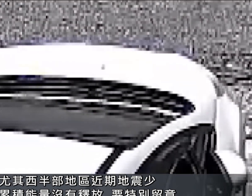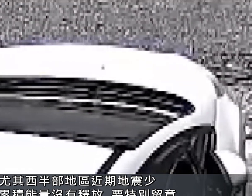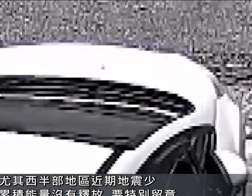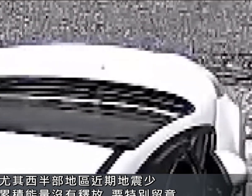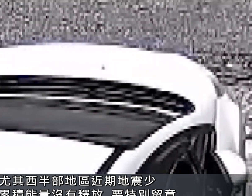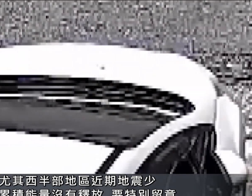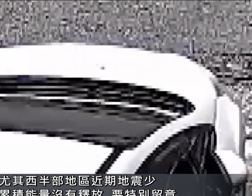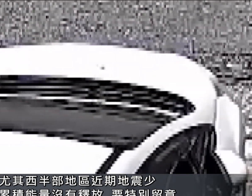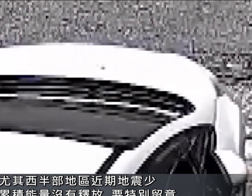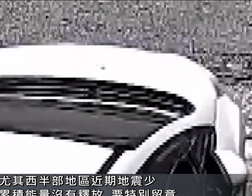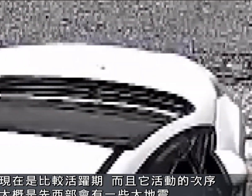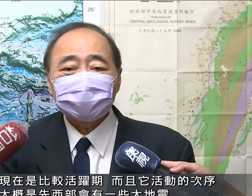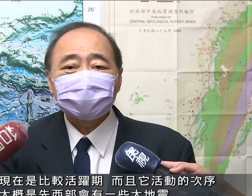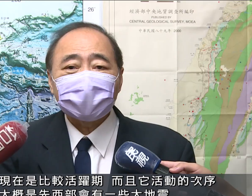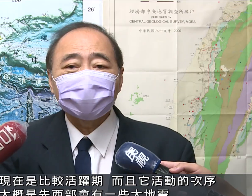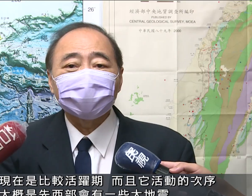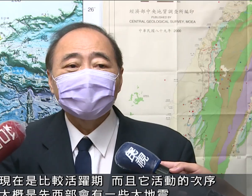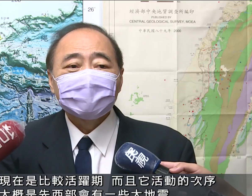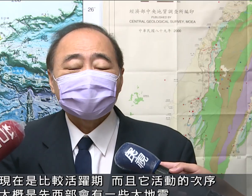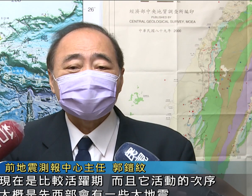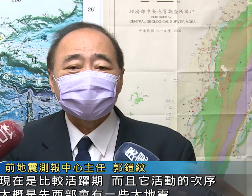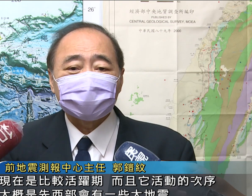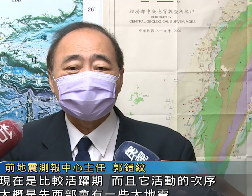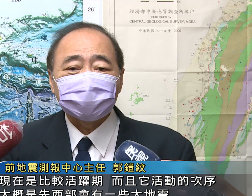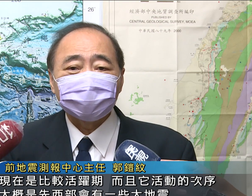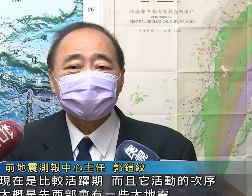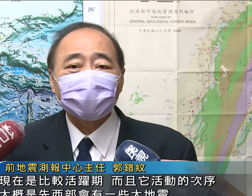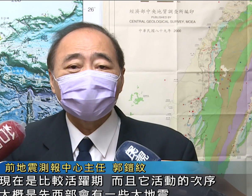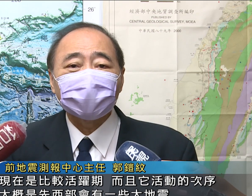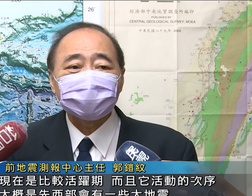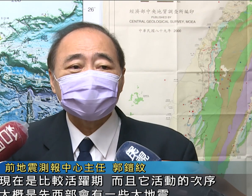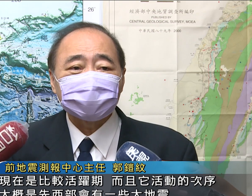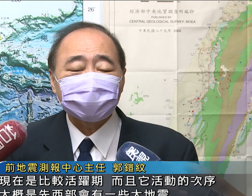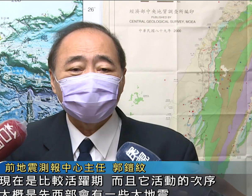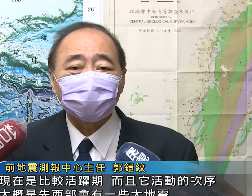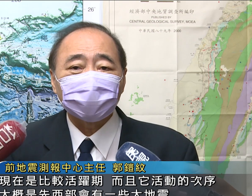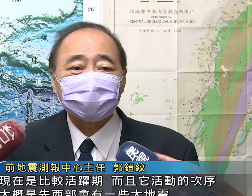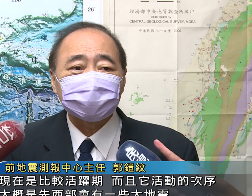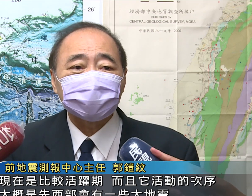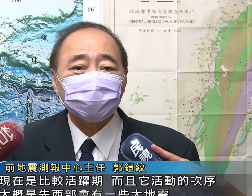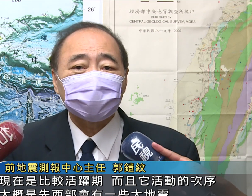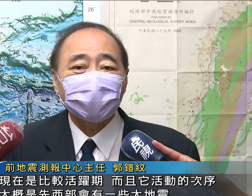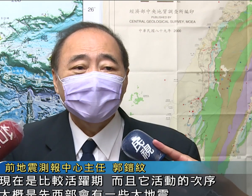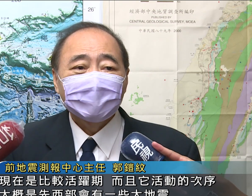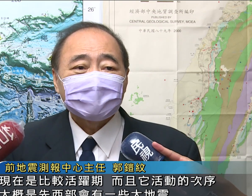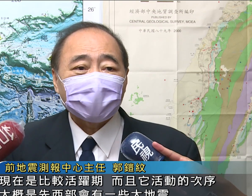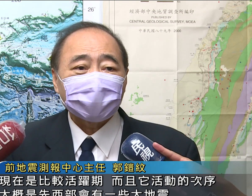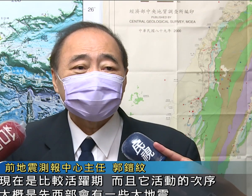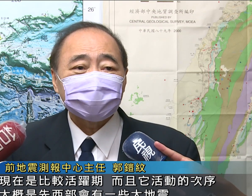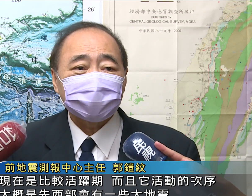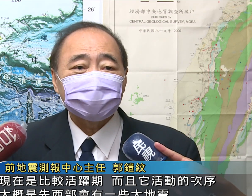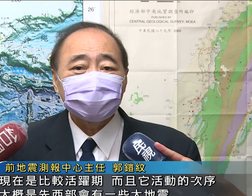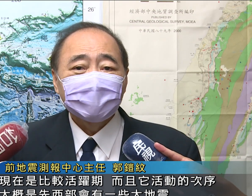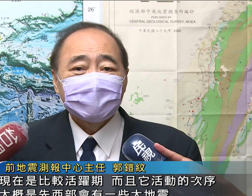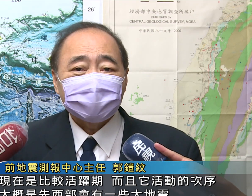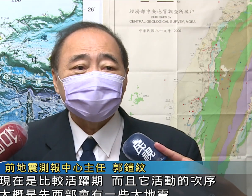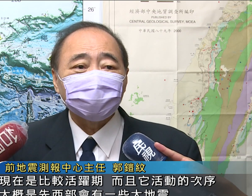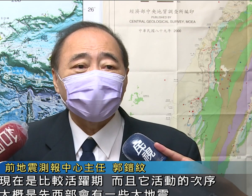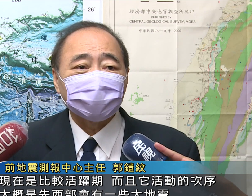放，要特别留意。 现在哈是那个比较活跃期，而且它活动的次序哈，大概是先西部会有一些